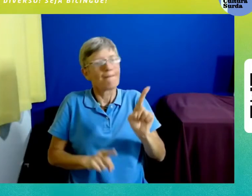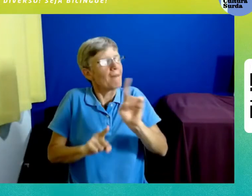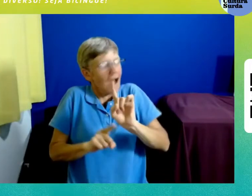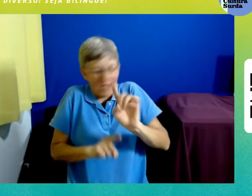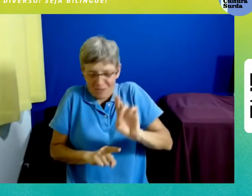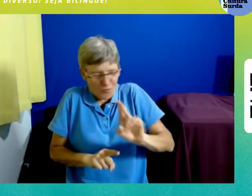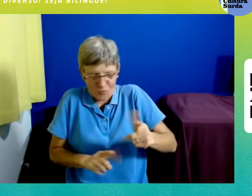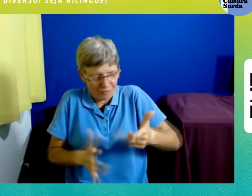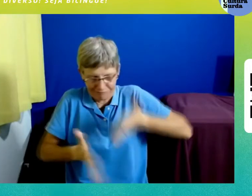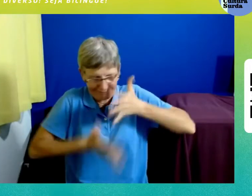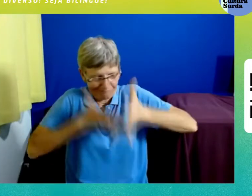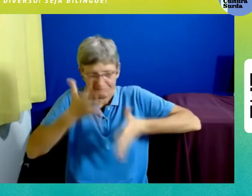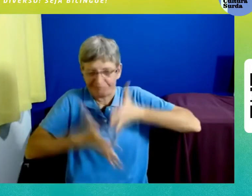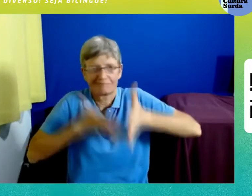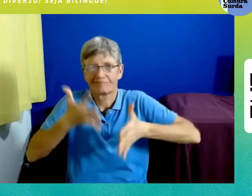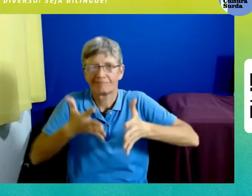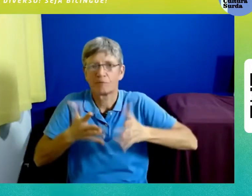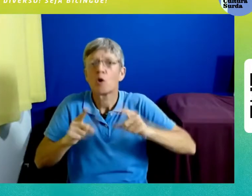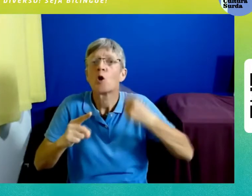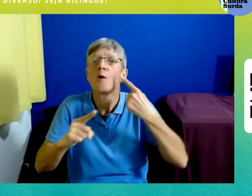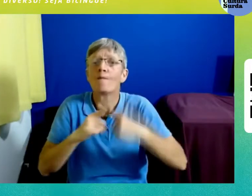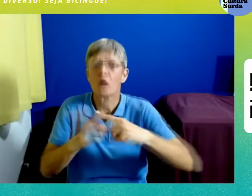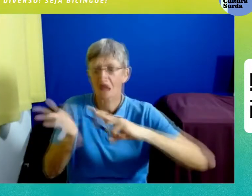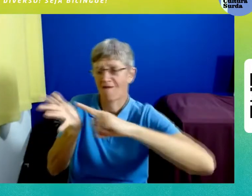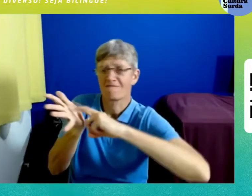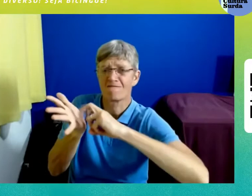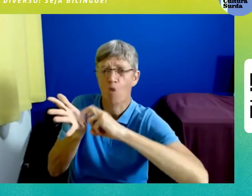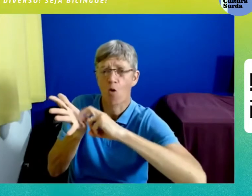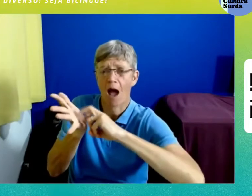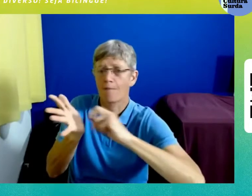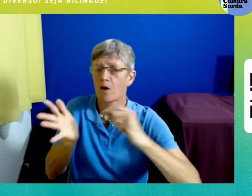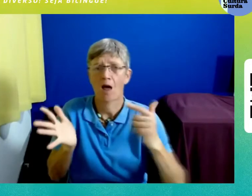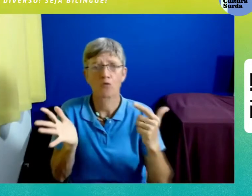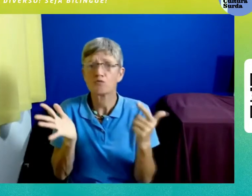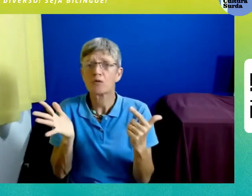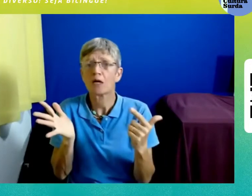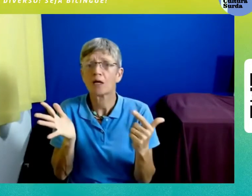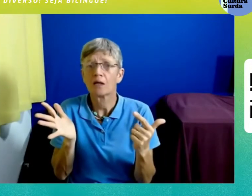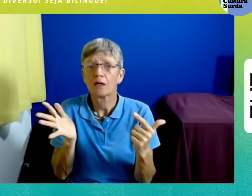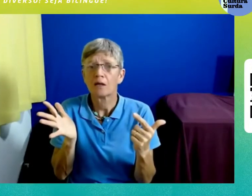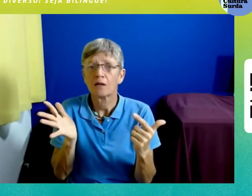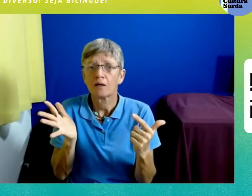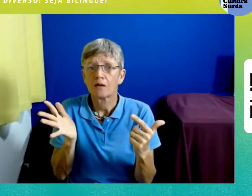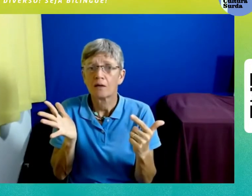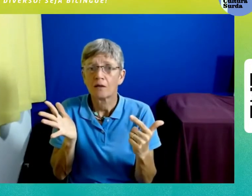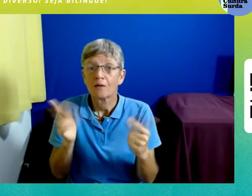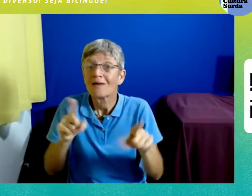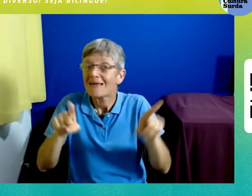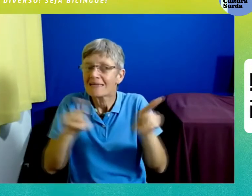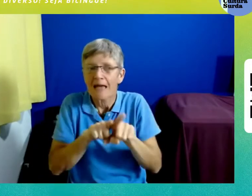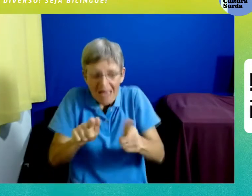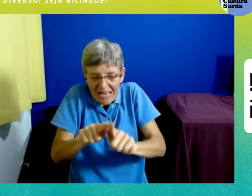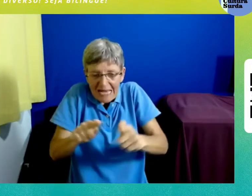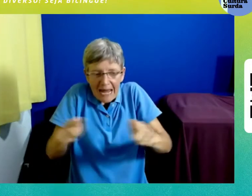visual, mas não é Libras. Por quê? Porque não tem vocabulário.